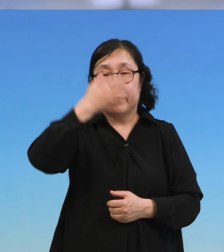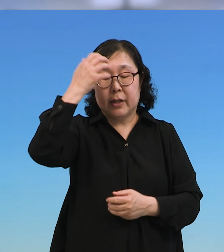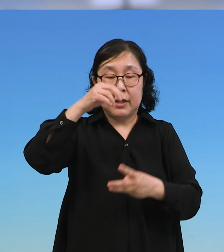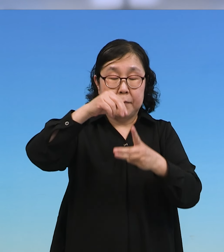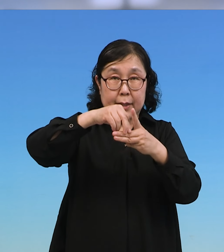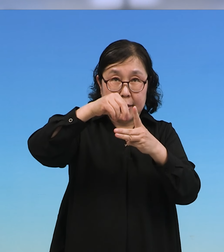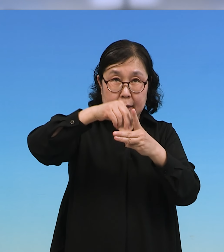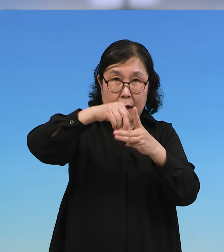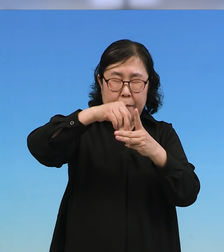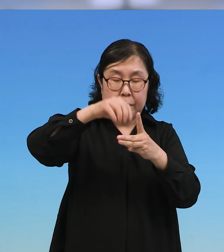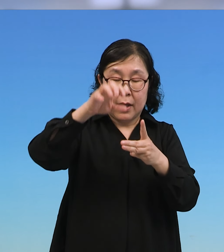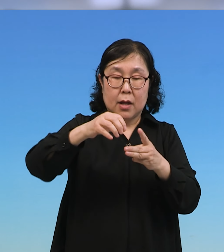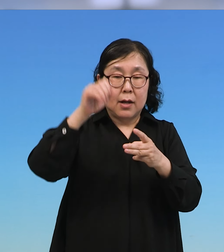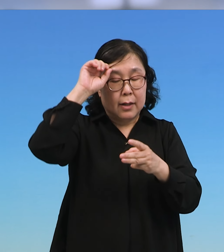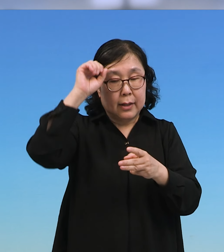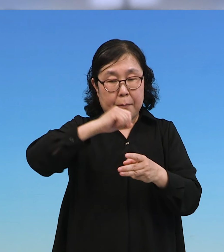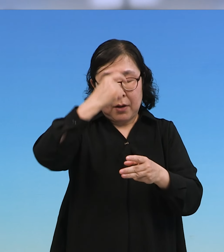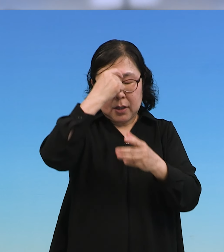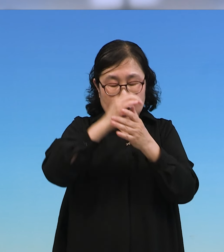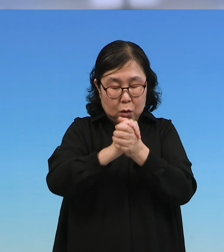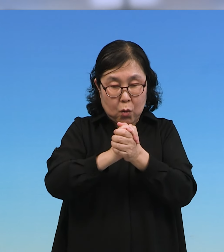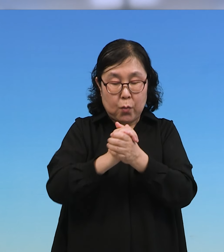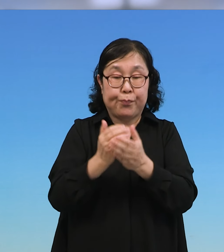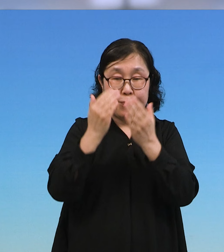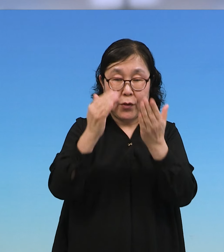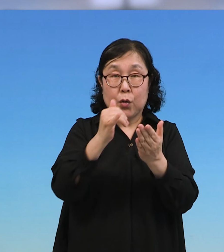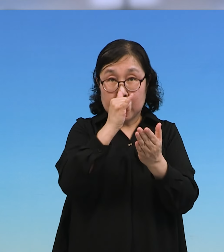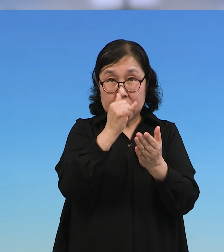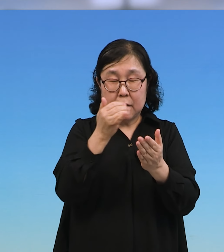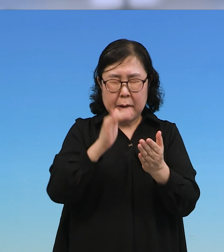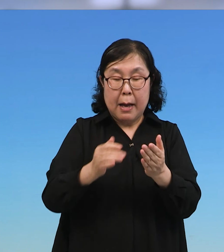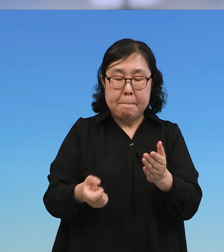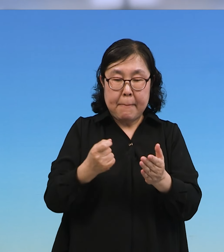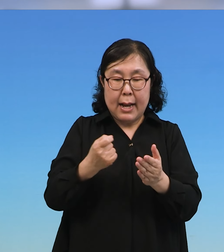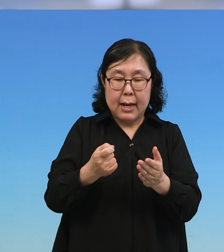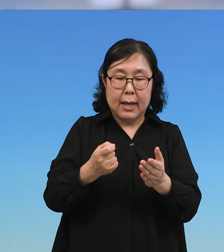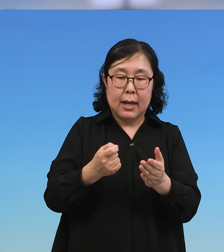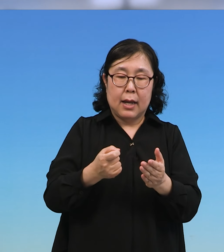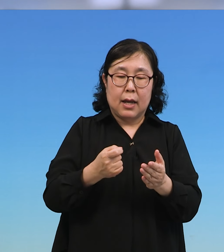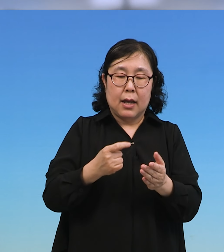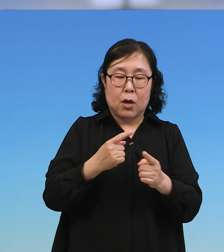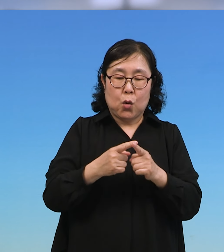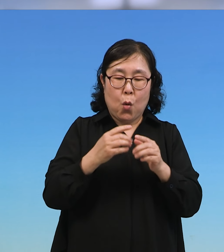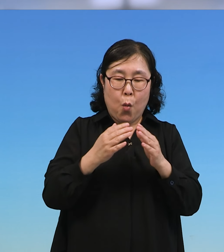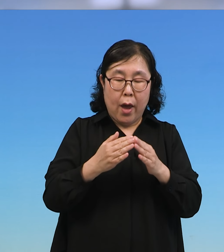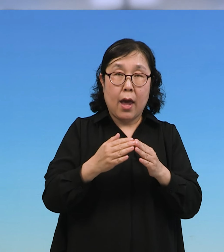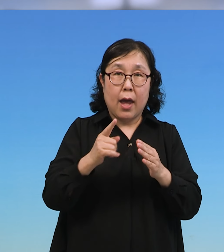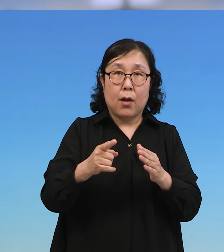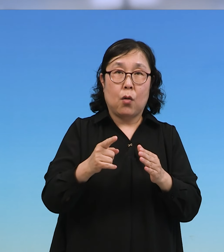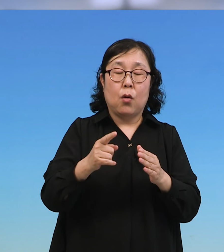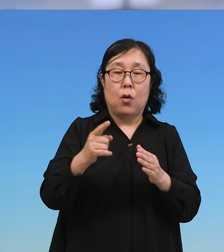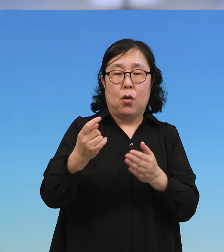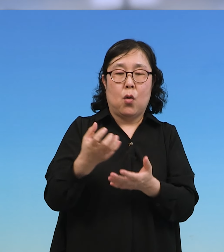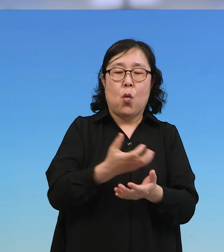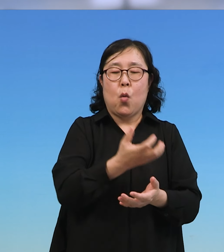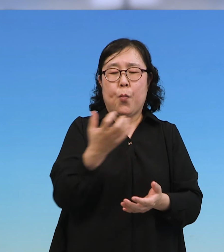드리고 있는데요, 막 빨리 본당으로 옮기고 싶어요. 본당에서 이 자리가 여러분